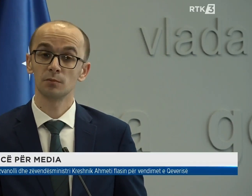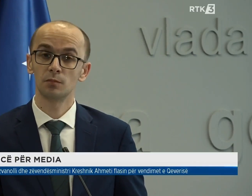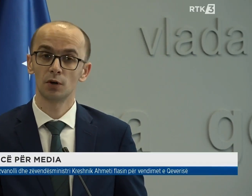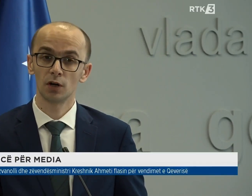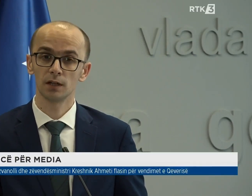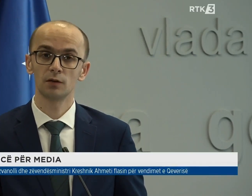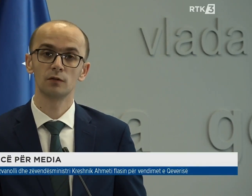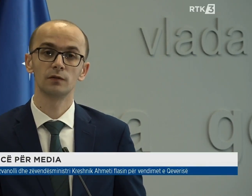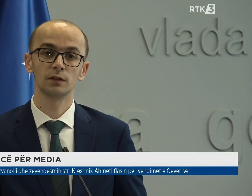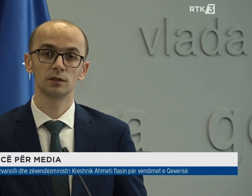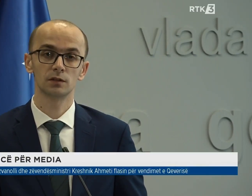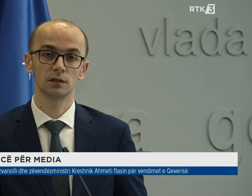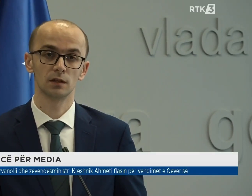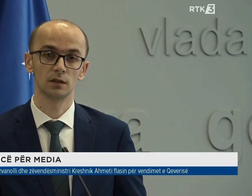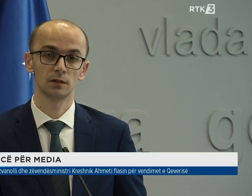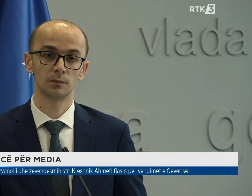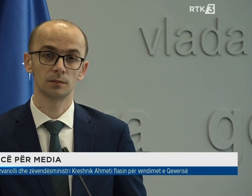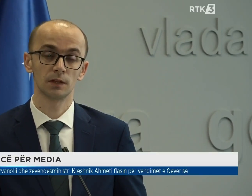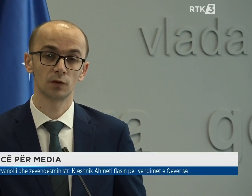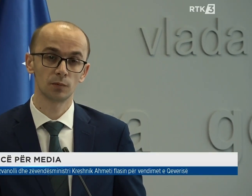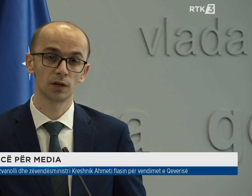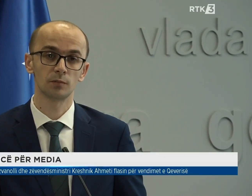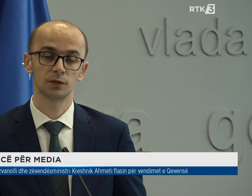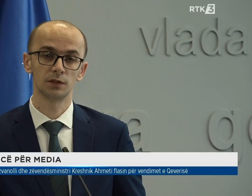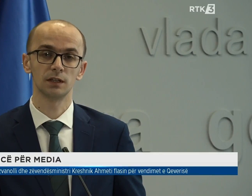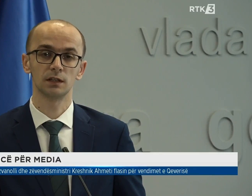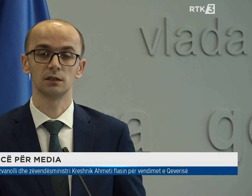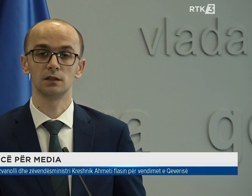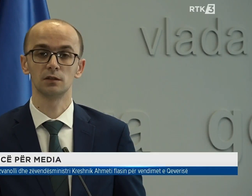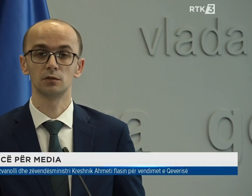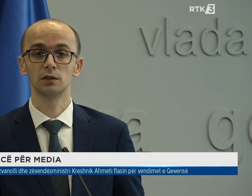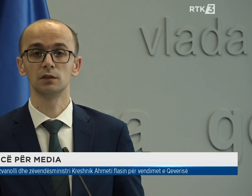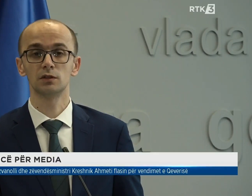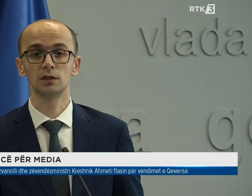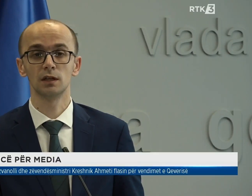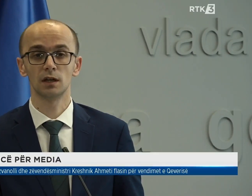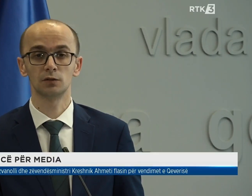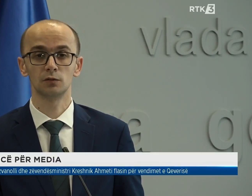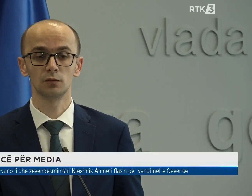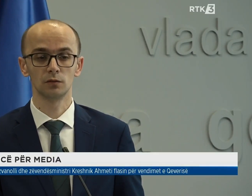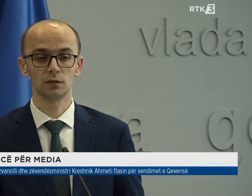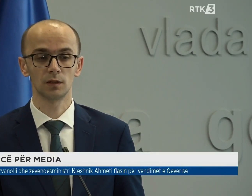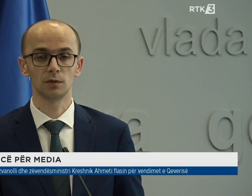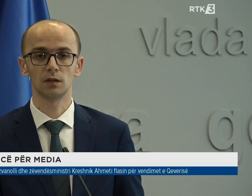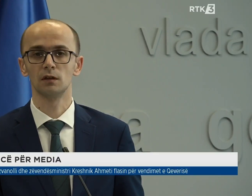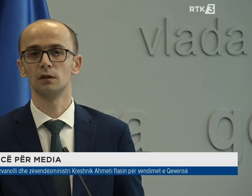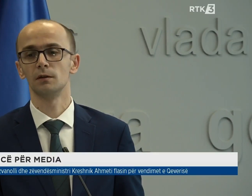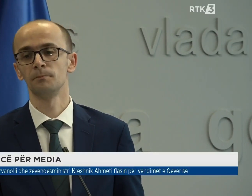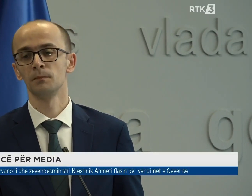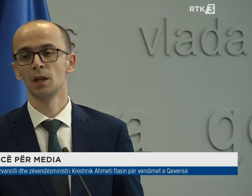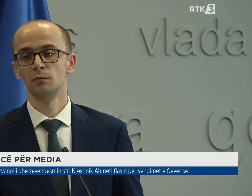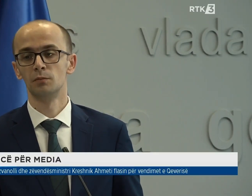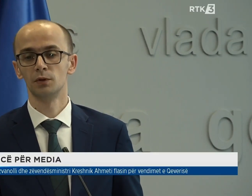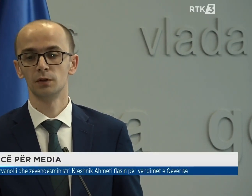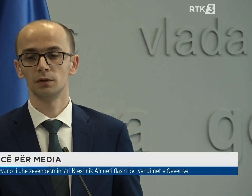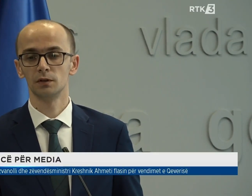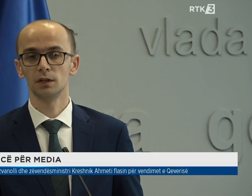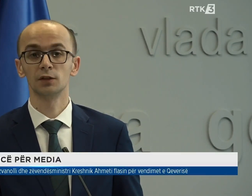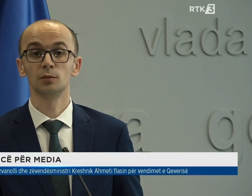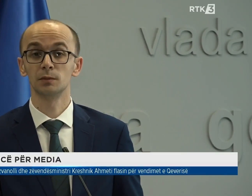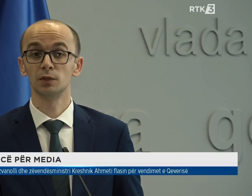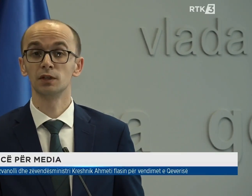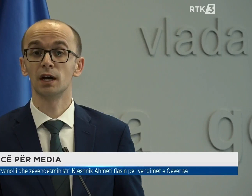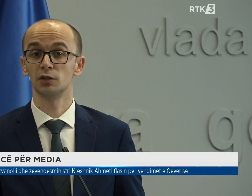pa qenë palë e konventës evropiane për të drejtat e njeriut. Ju e dini që ne aty kemi bërë